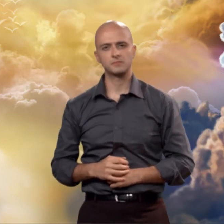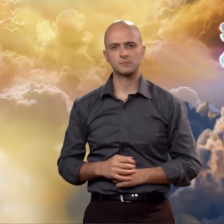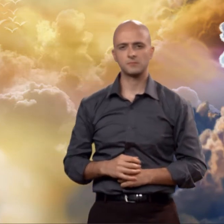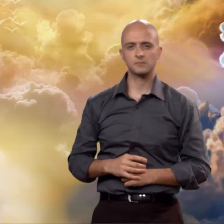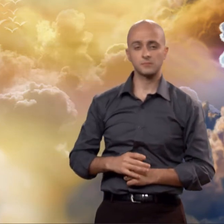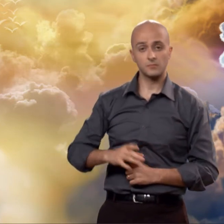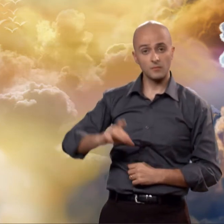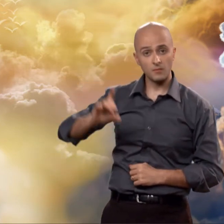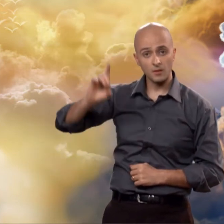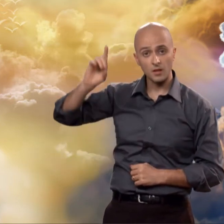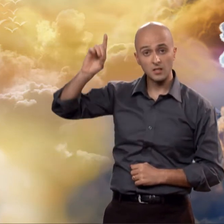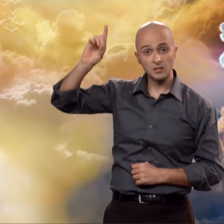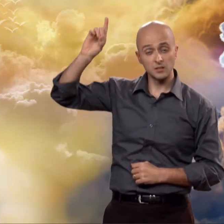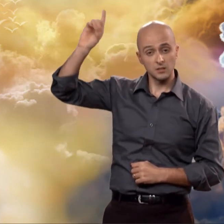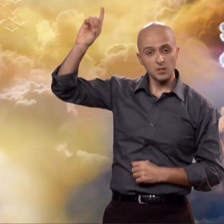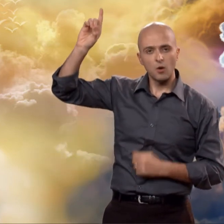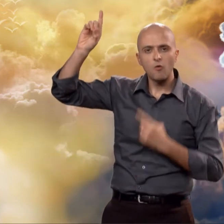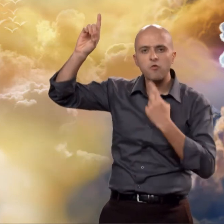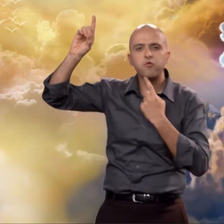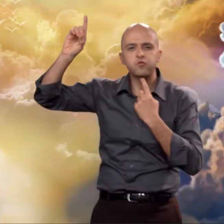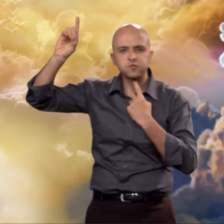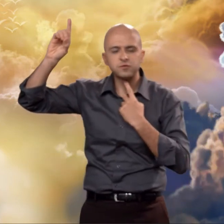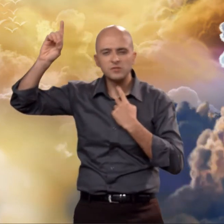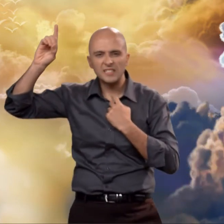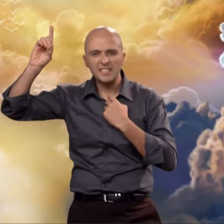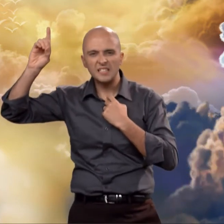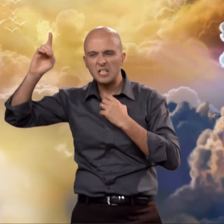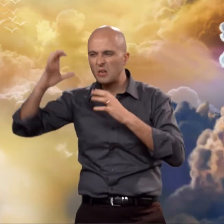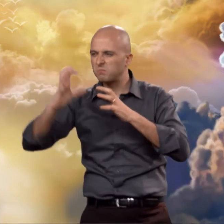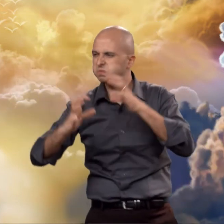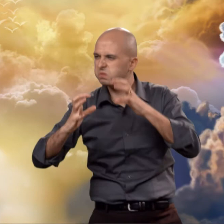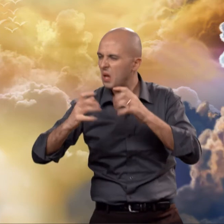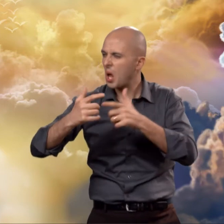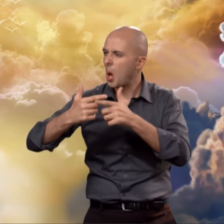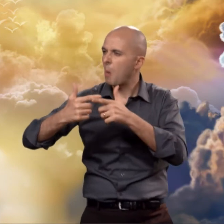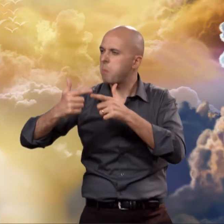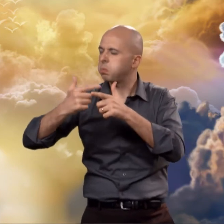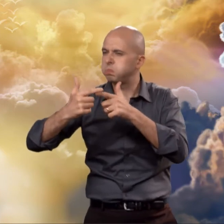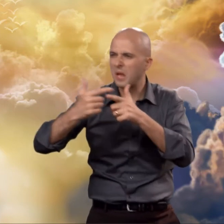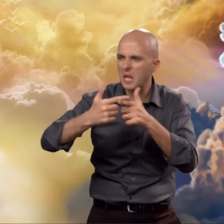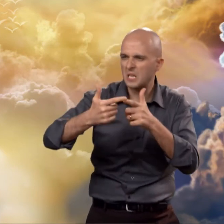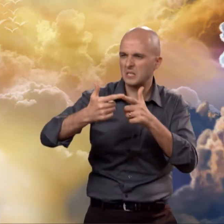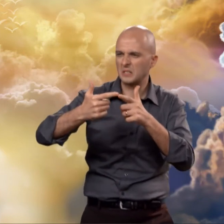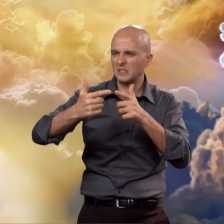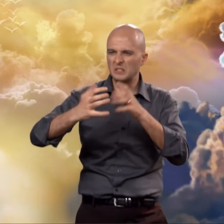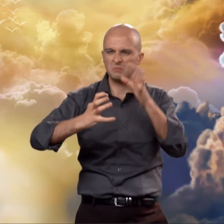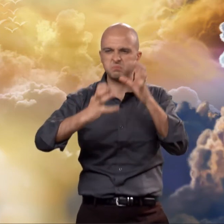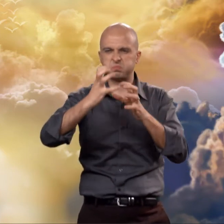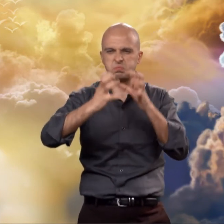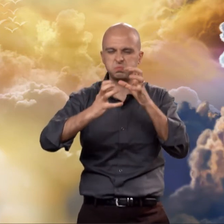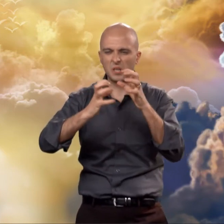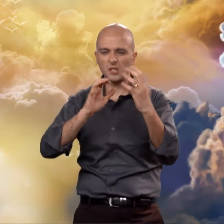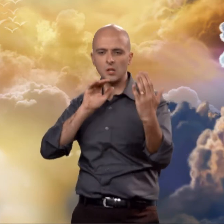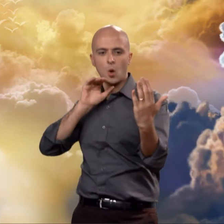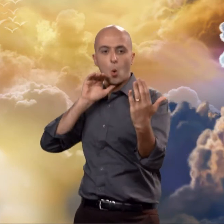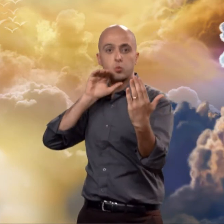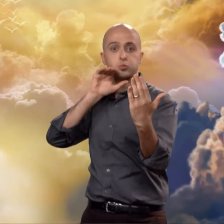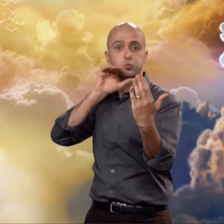dele e à comunidade de Jacó os seus pecados. Filho do homem, eu fiz de você uma sentinela para a nação